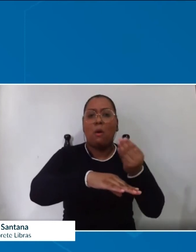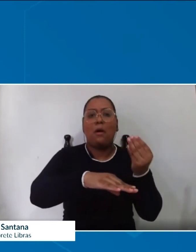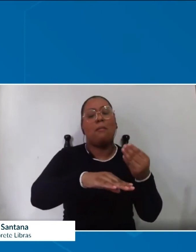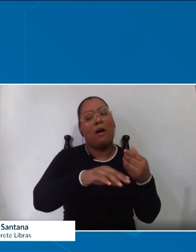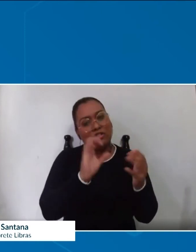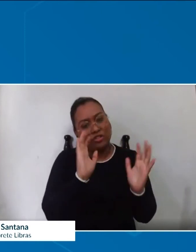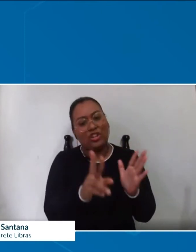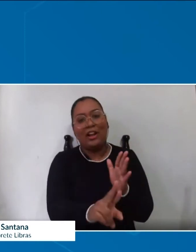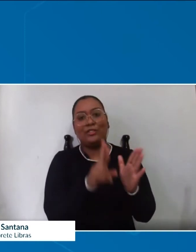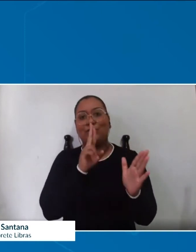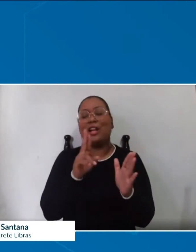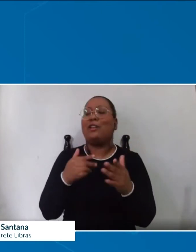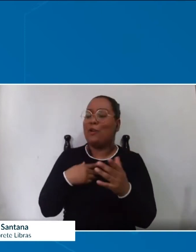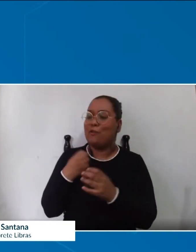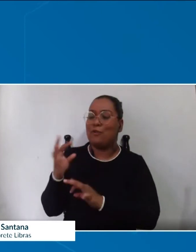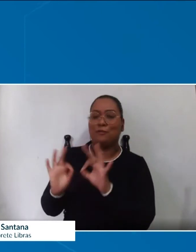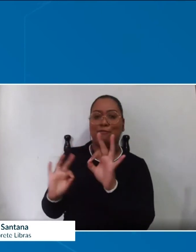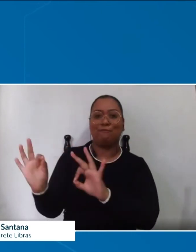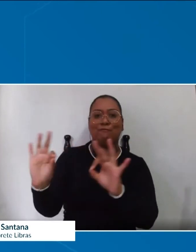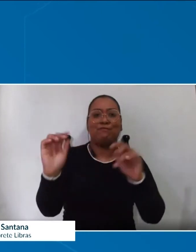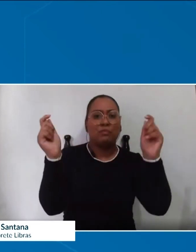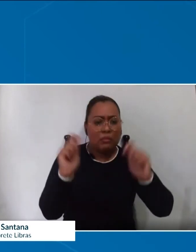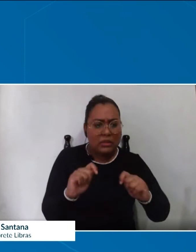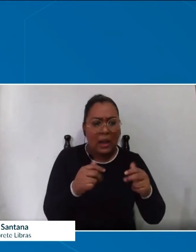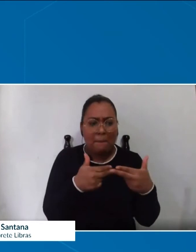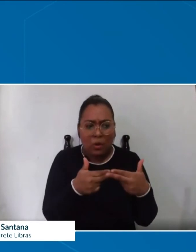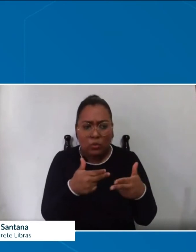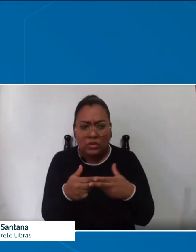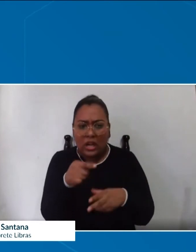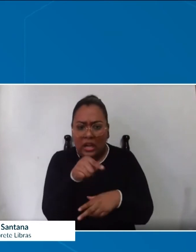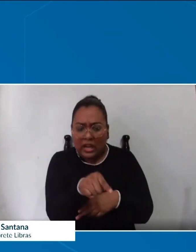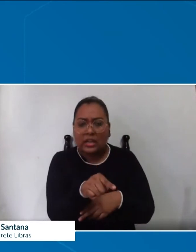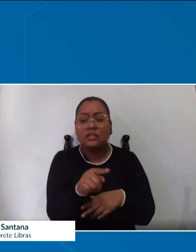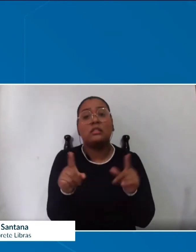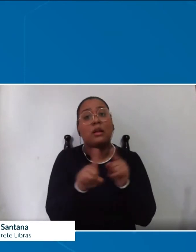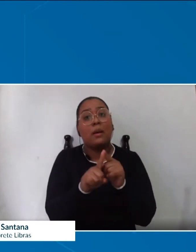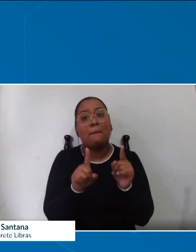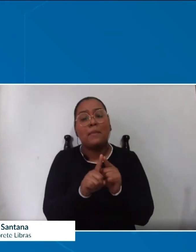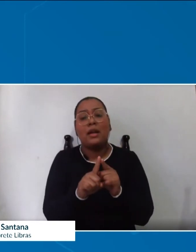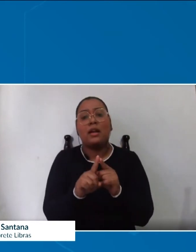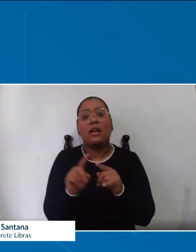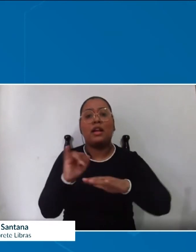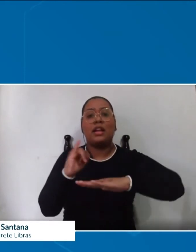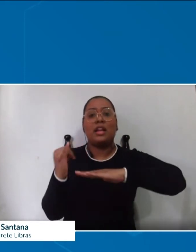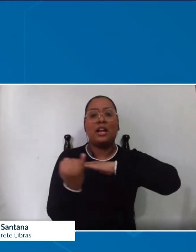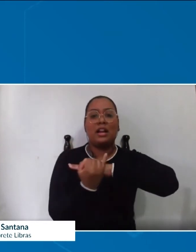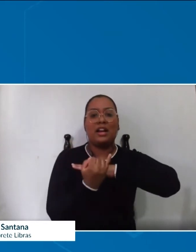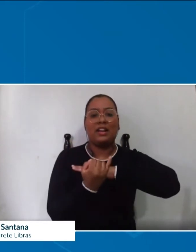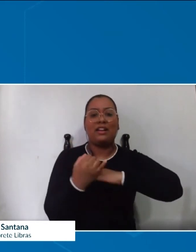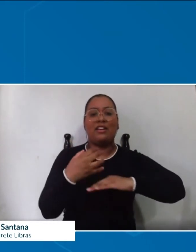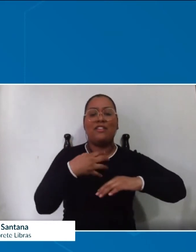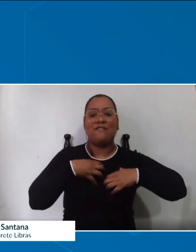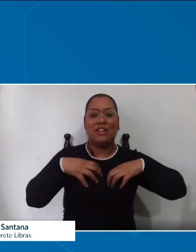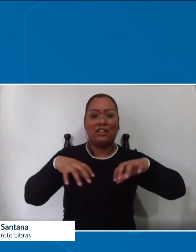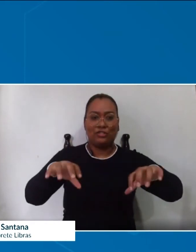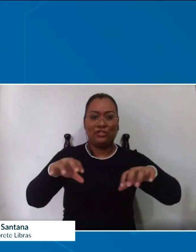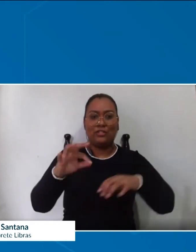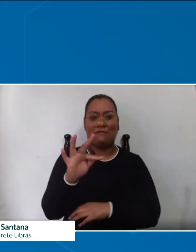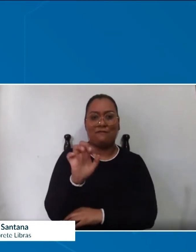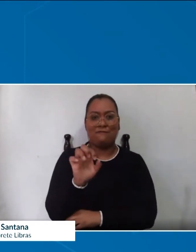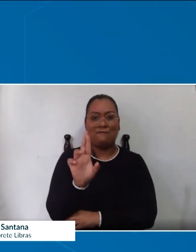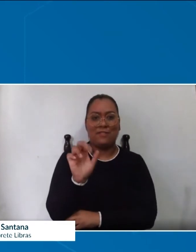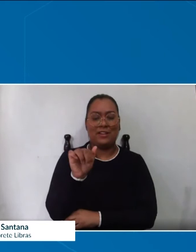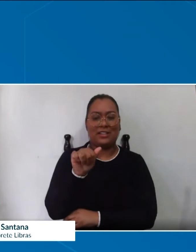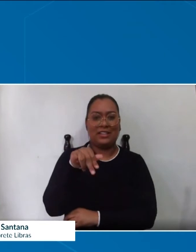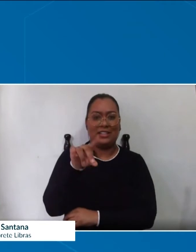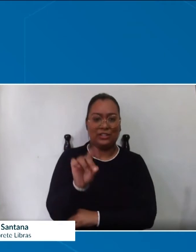um estudo de viabilidade técnica ou de utilização de resíduos orgânicos na ilha de Fernando de Noronha. Então, isso